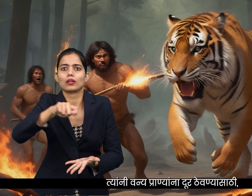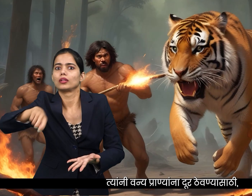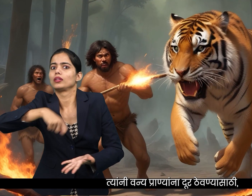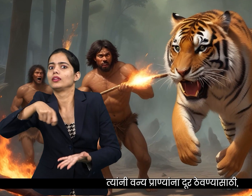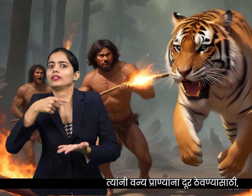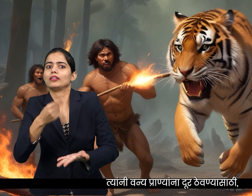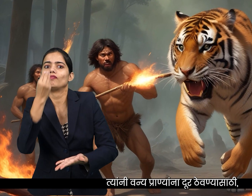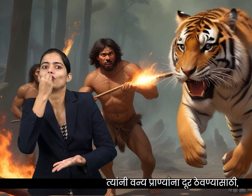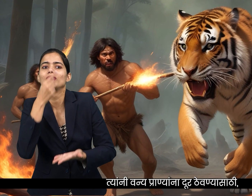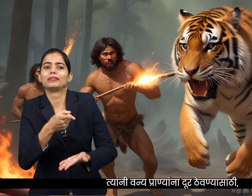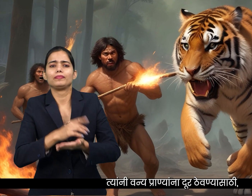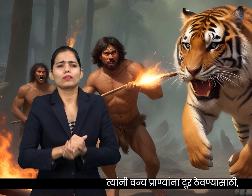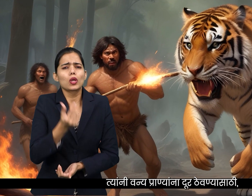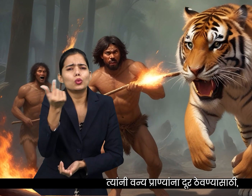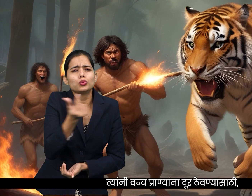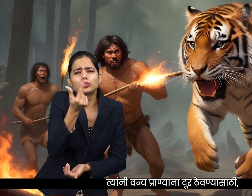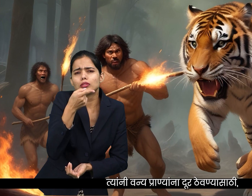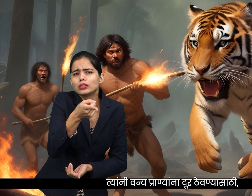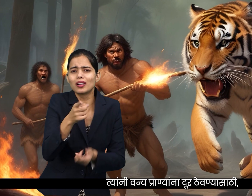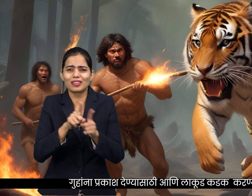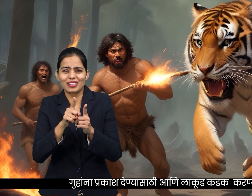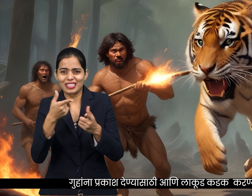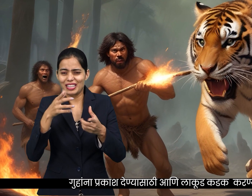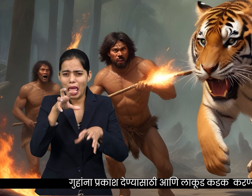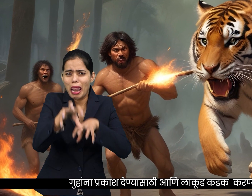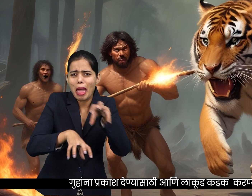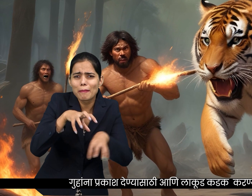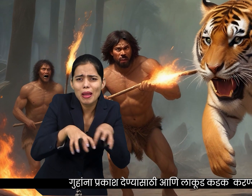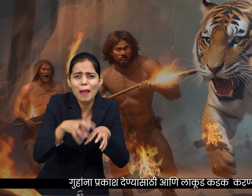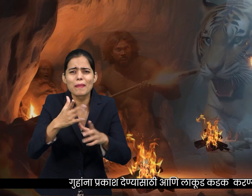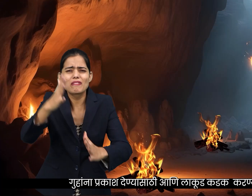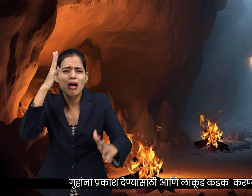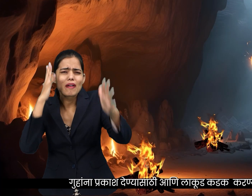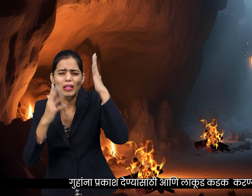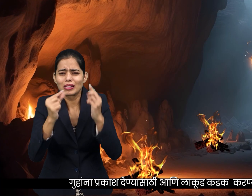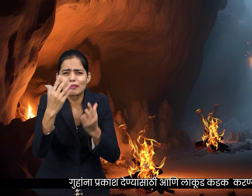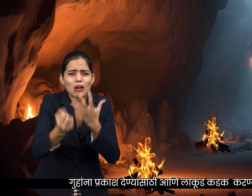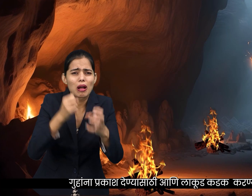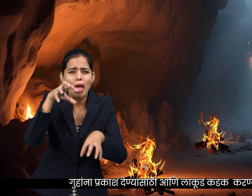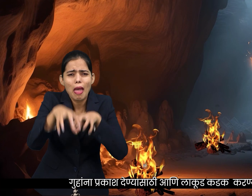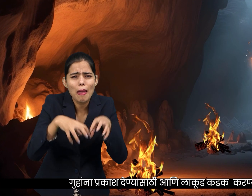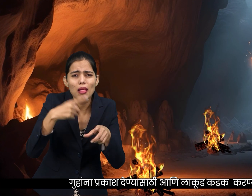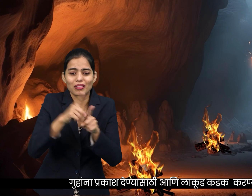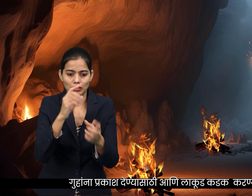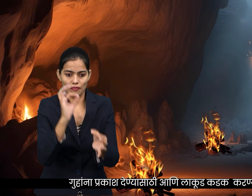त्यांनी वन्य प्राण्यांच्या दूर ठेवण्यासाठी, गुहांचा प्रकाश देण्यासाठी आणि लाकूड कडक